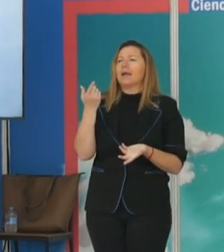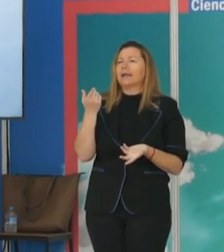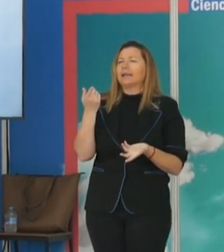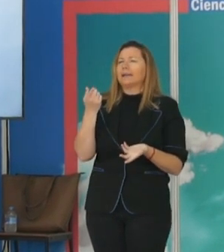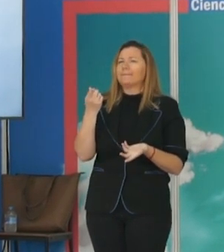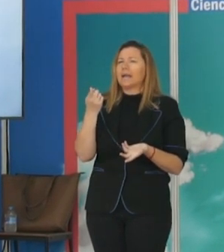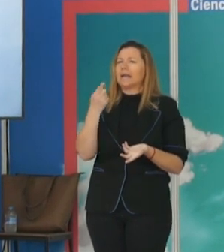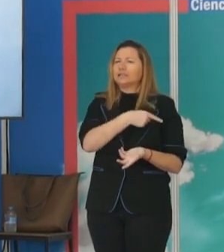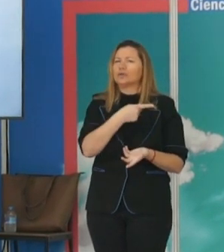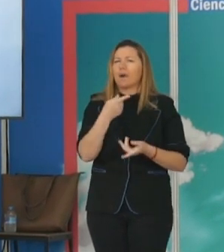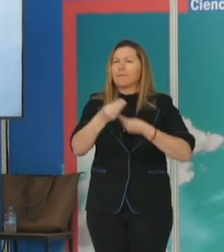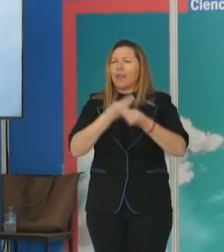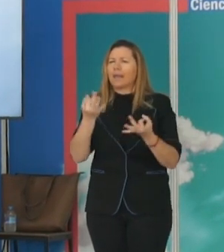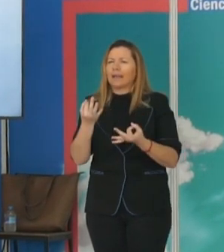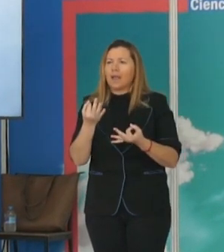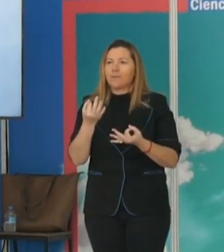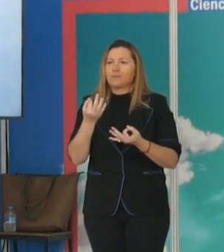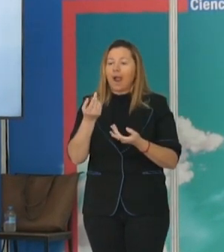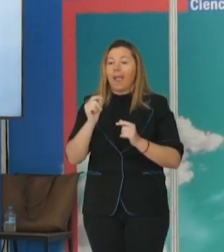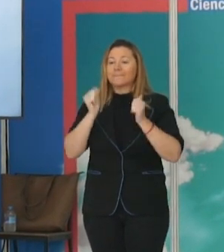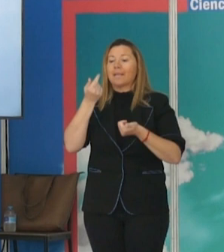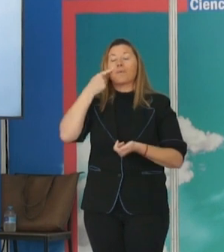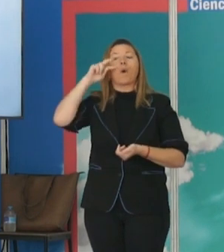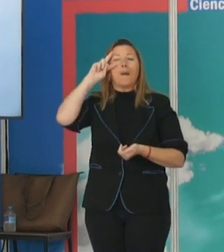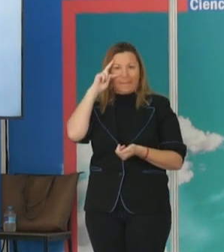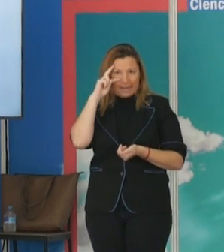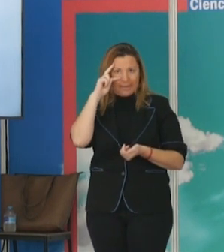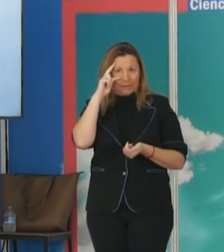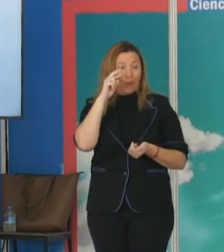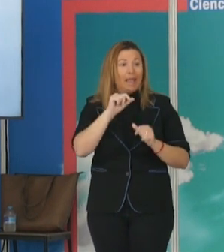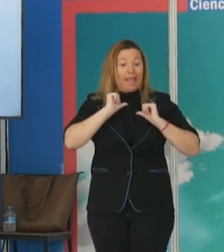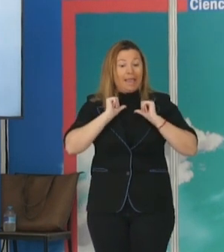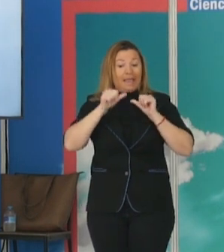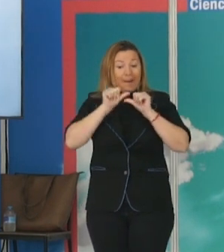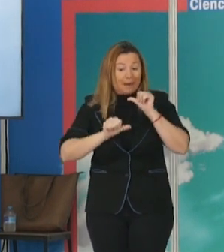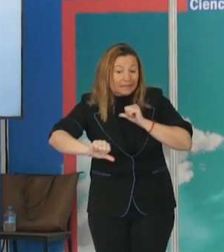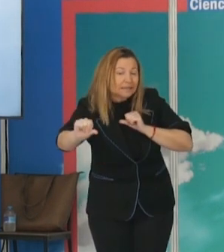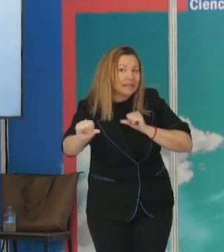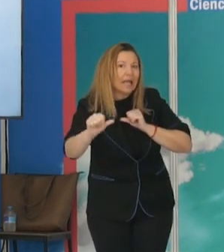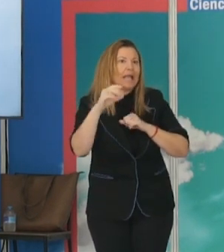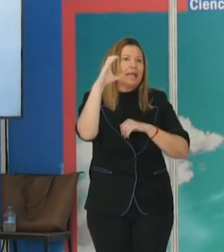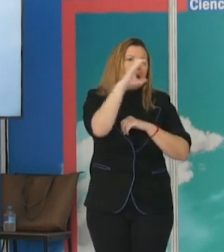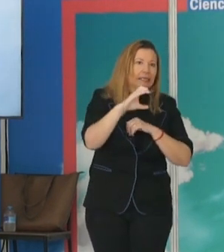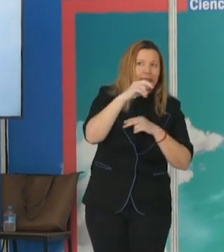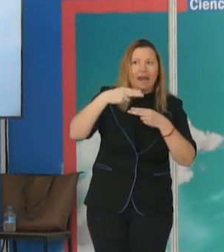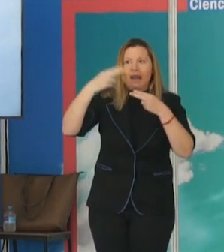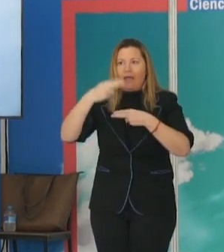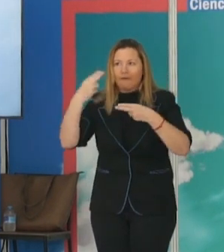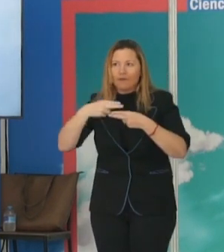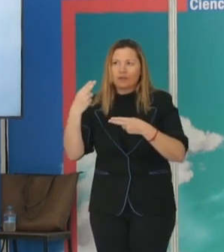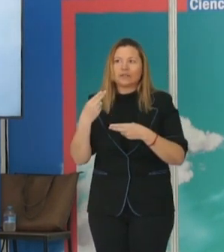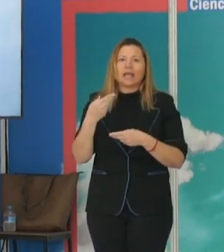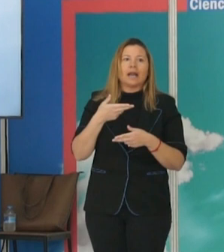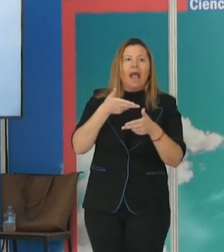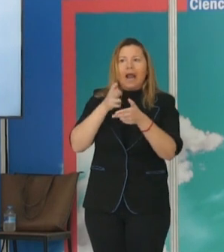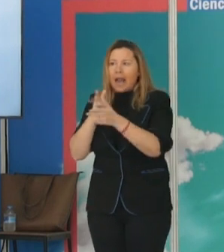un experimento, y a partir del experimento lo estaremos conectando con todos los ejes de la ciencia, como es la frontera, la guerra